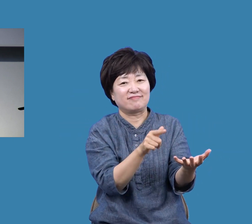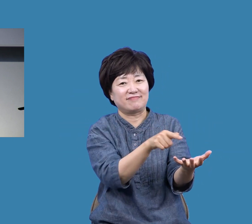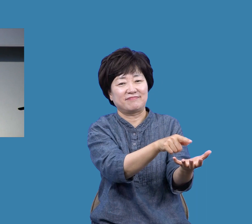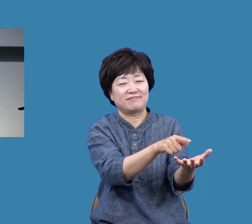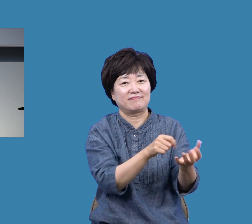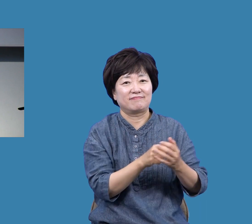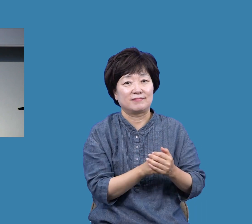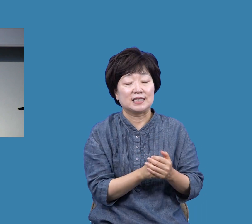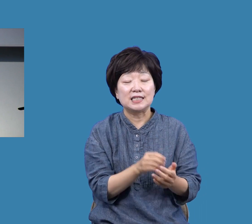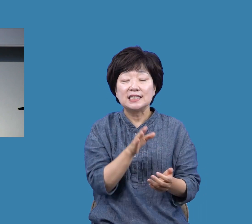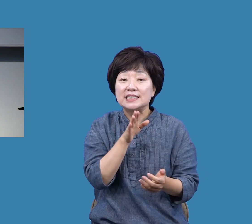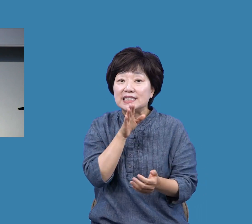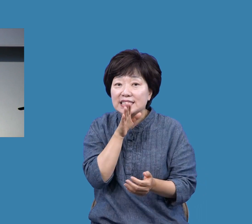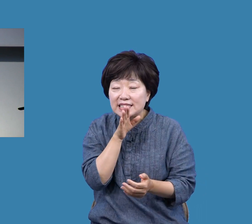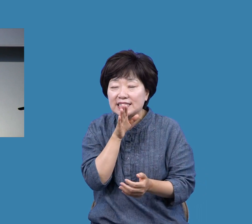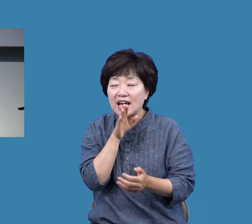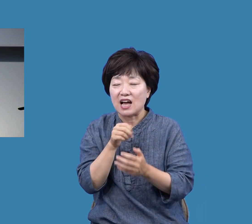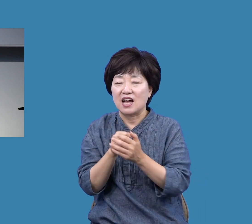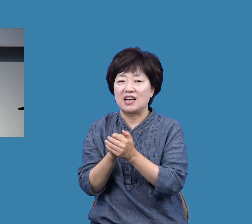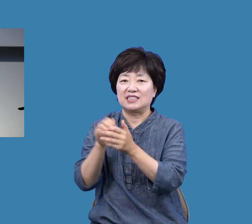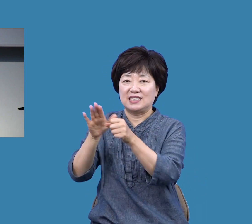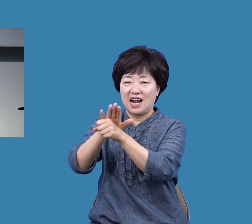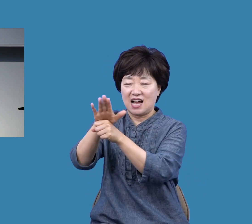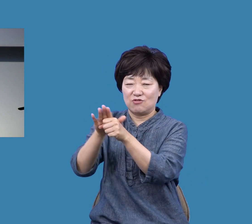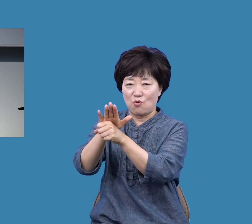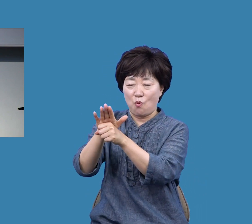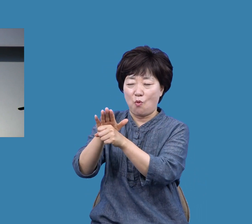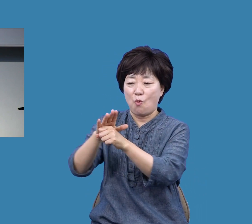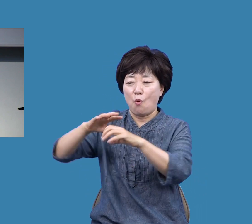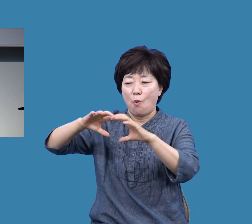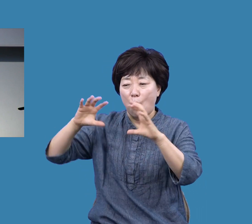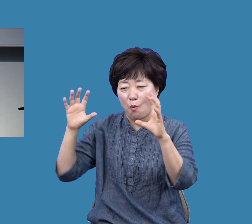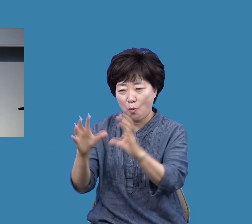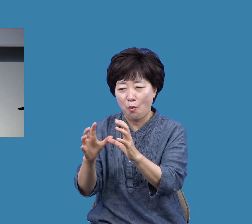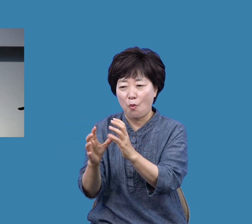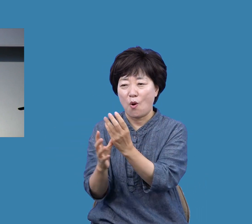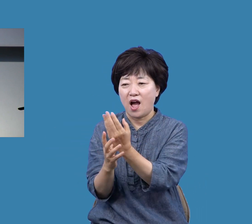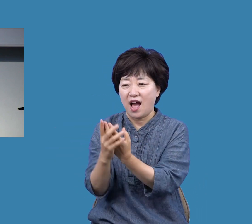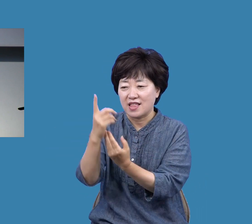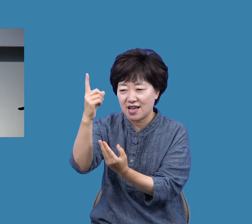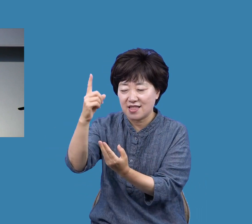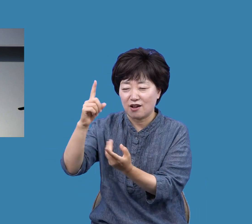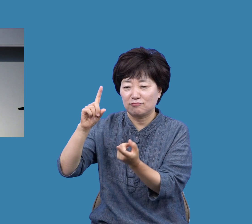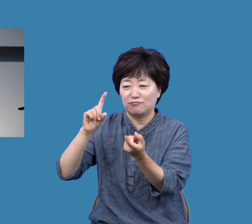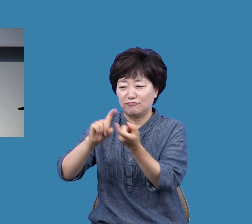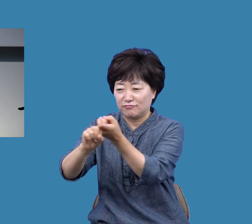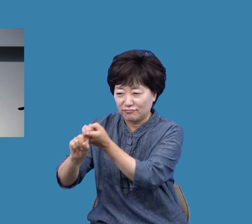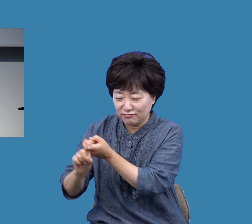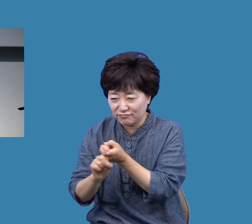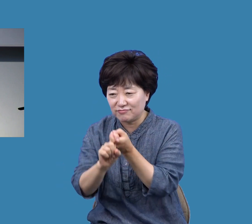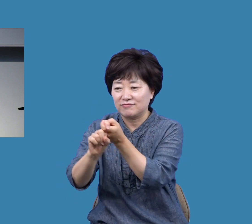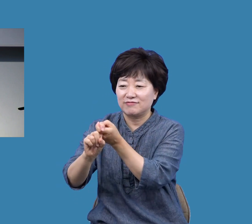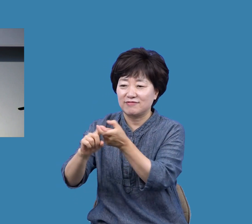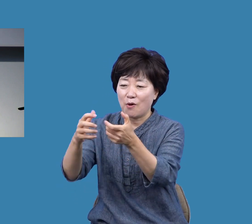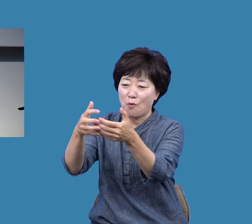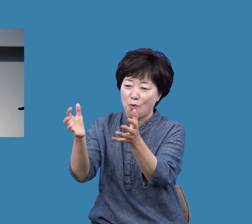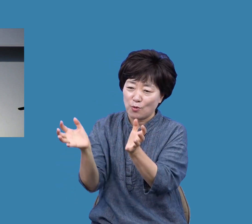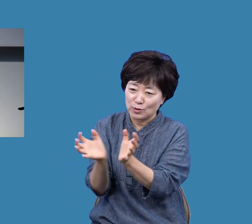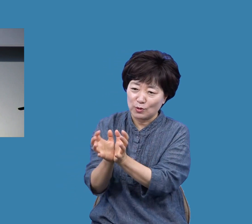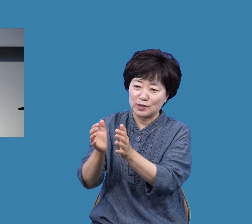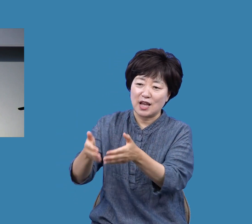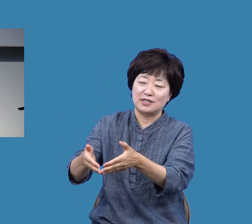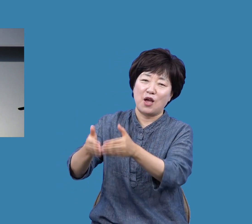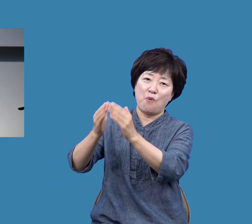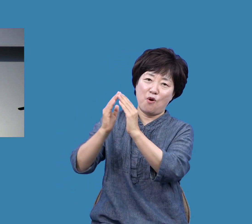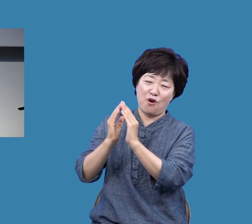실체는 공동체를 이루는 거예요. 사랑하는 거예요. 하나 되고 몸을 세우고 공동체를 이루는 거예요.